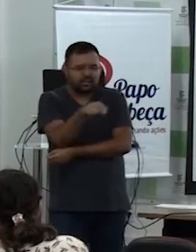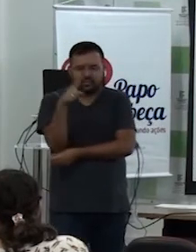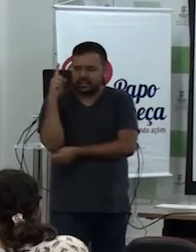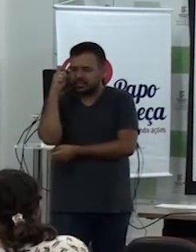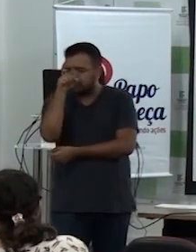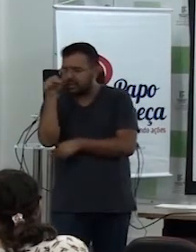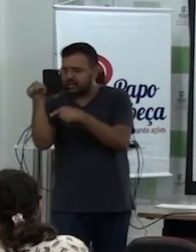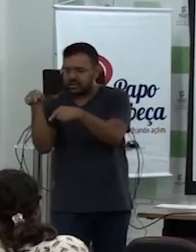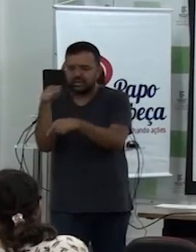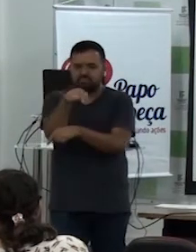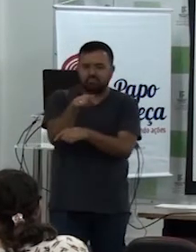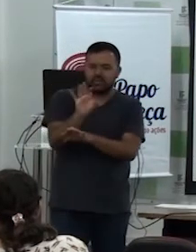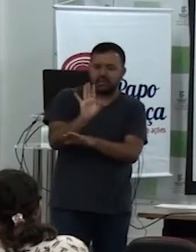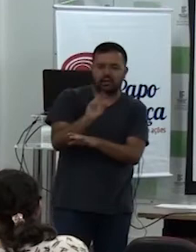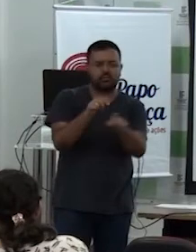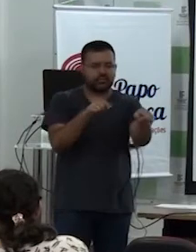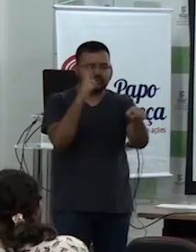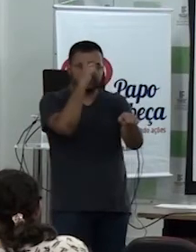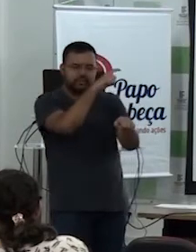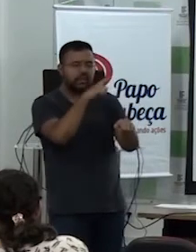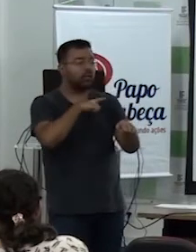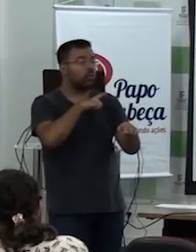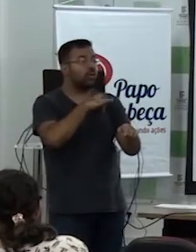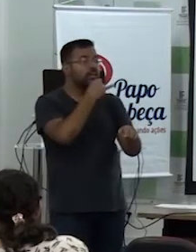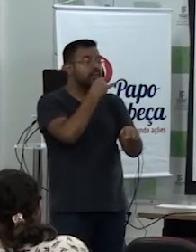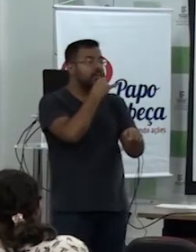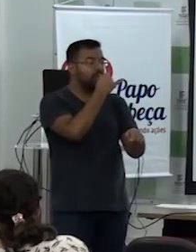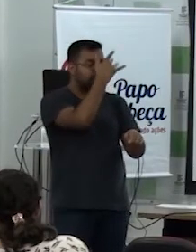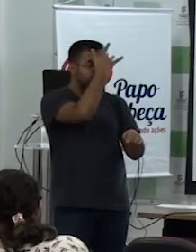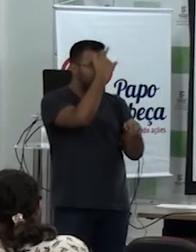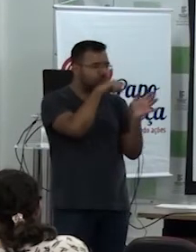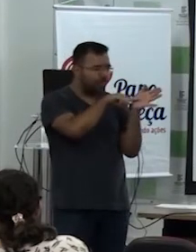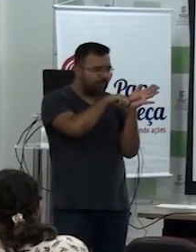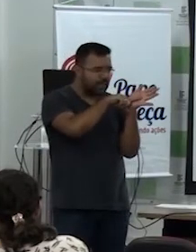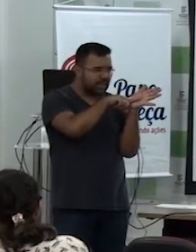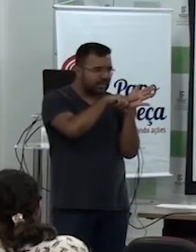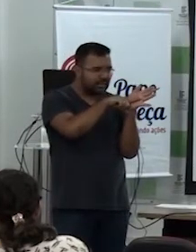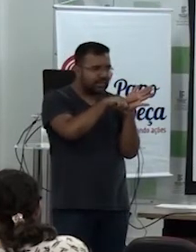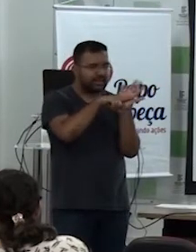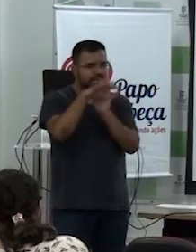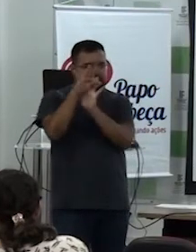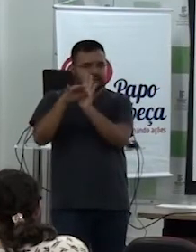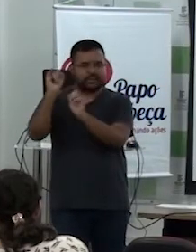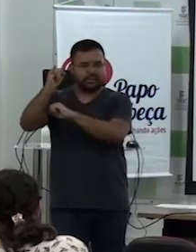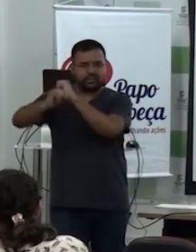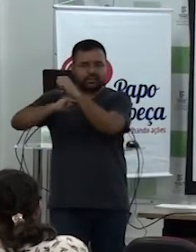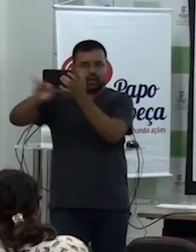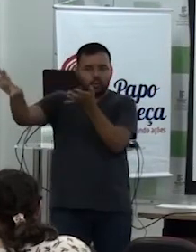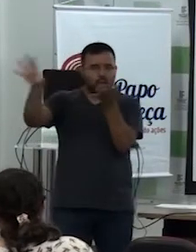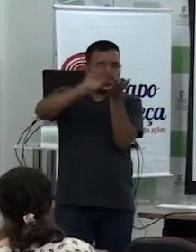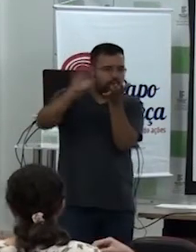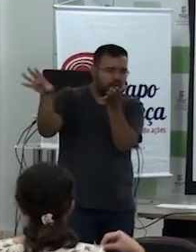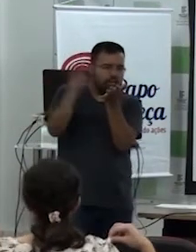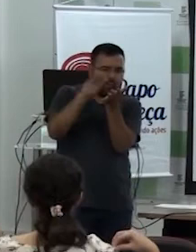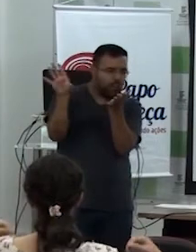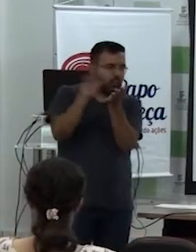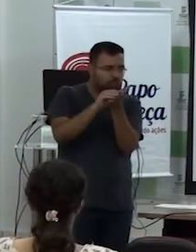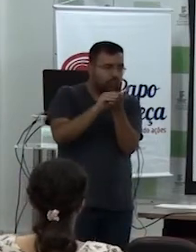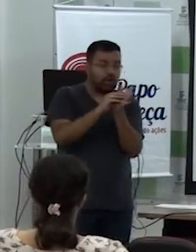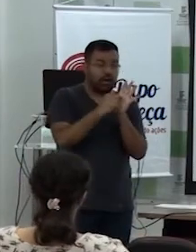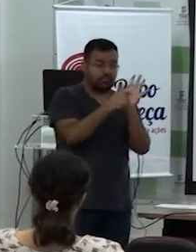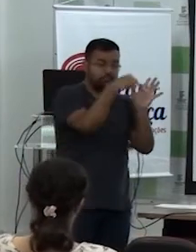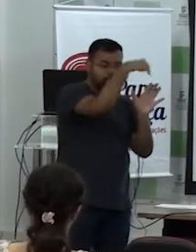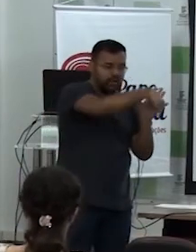de aprendizagem, como plágios, e também características, estilos de programação